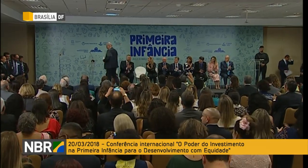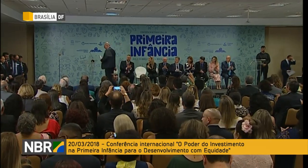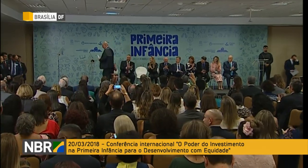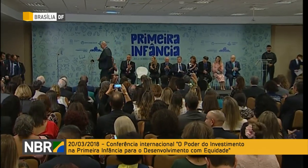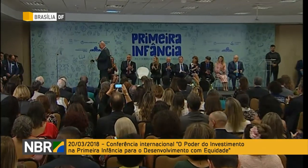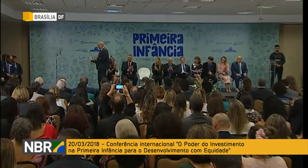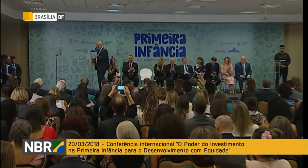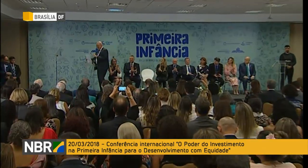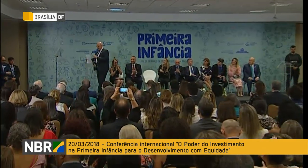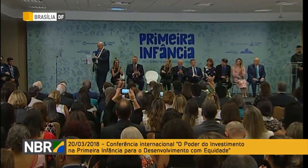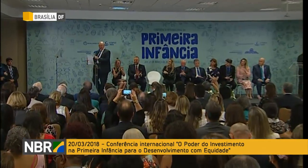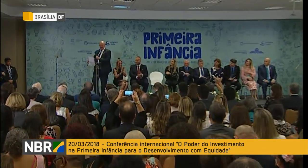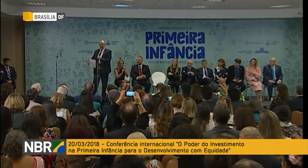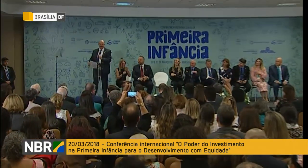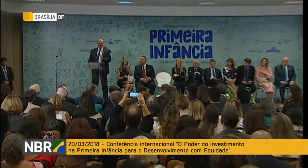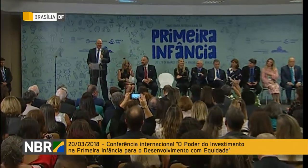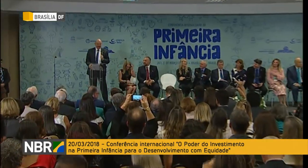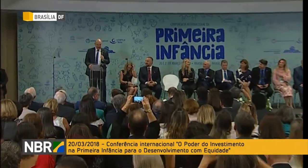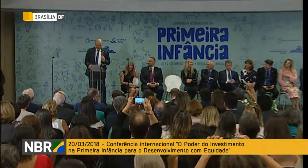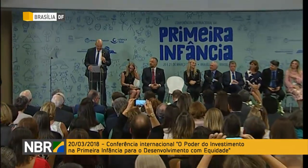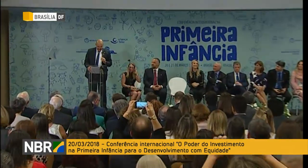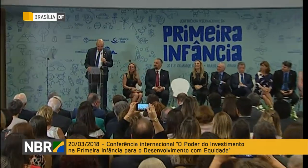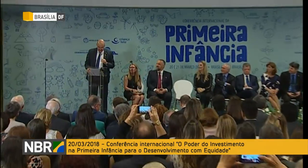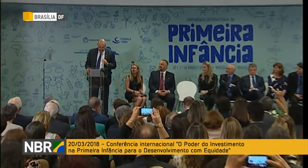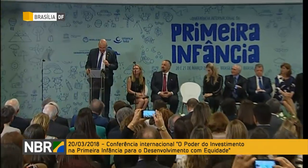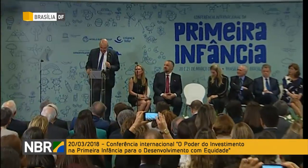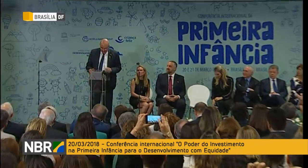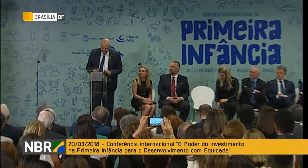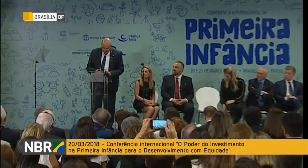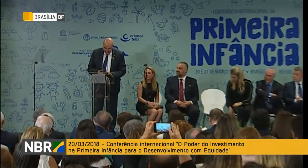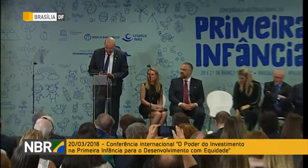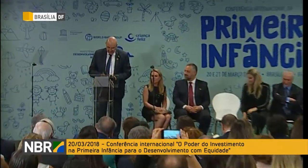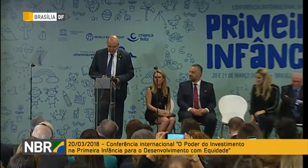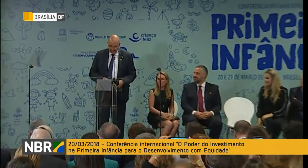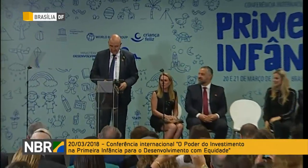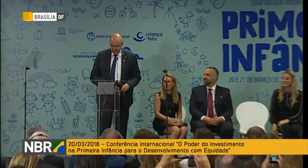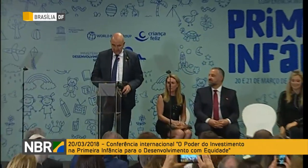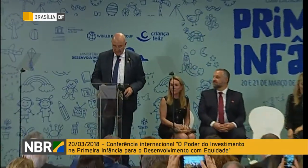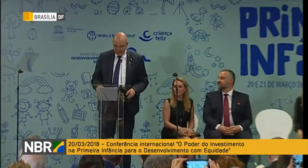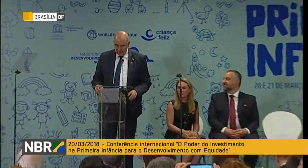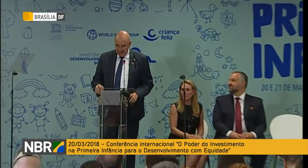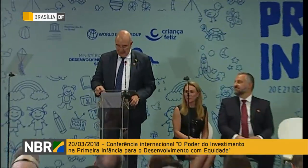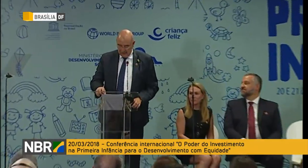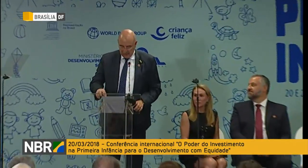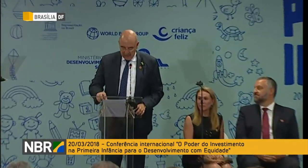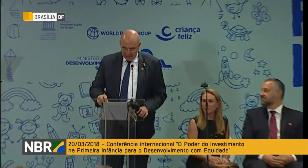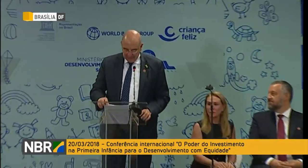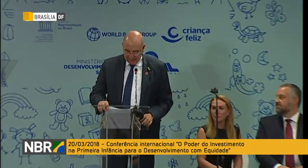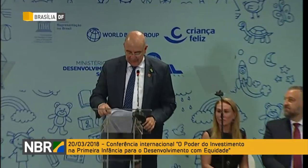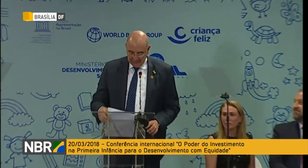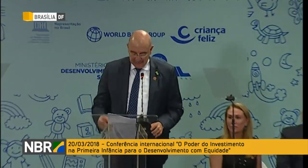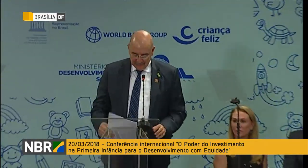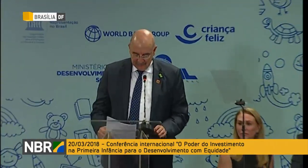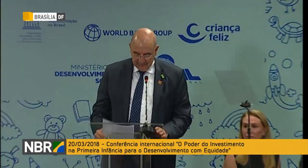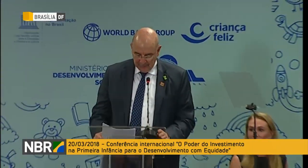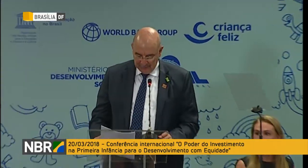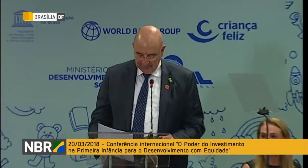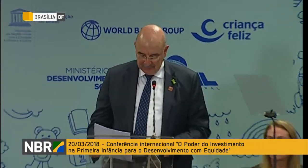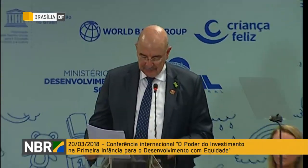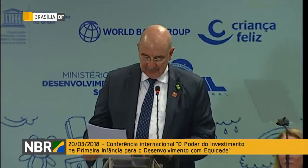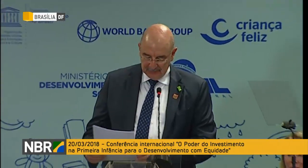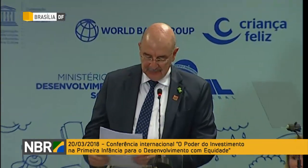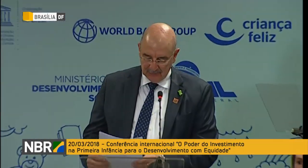Queria cumprimentar e